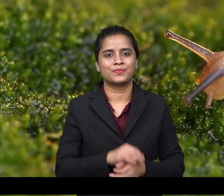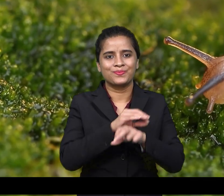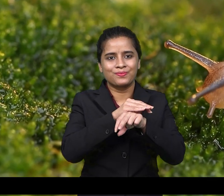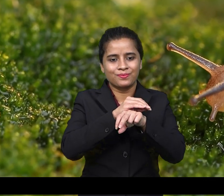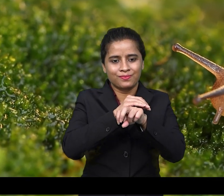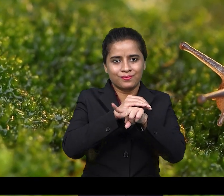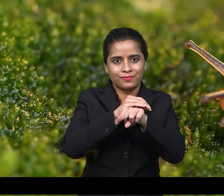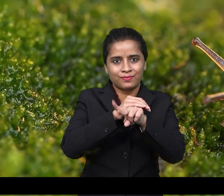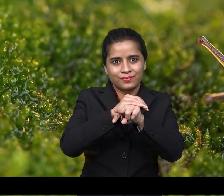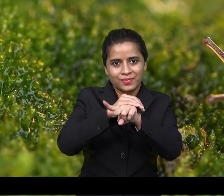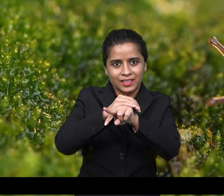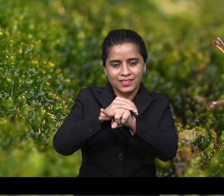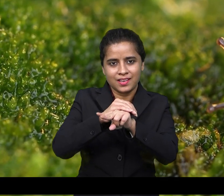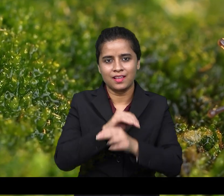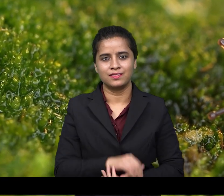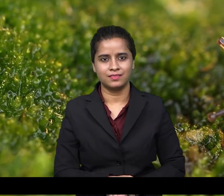घोंघा।